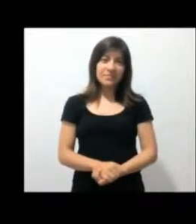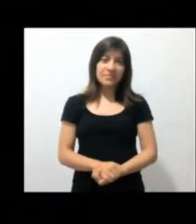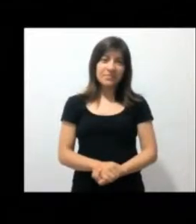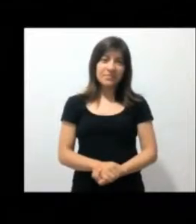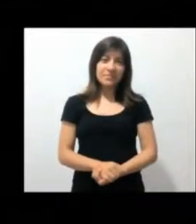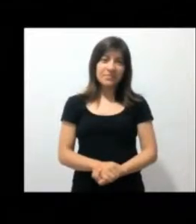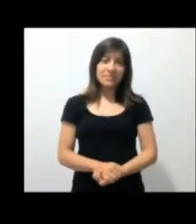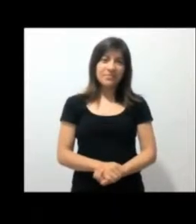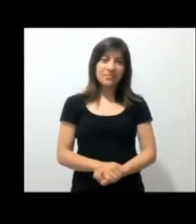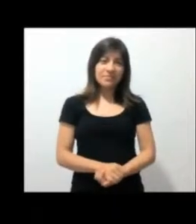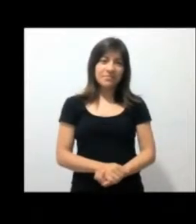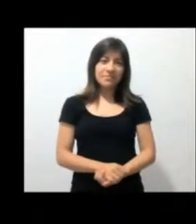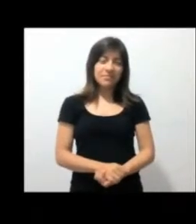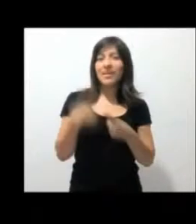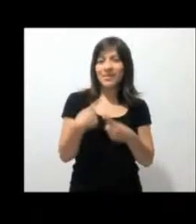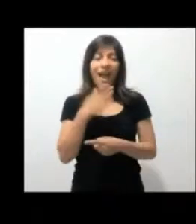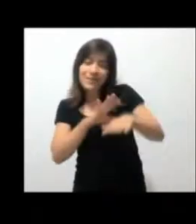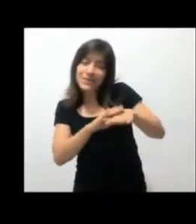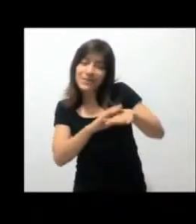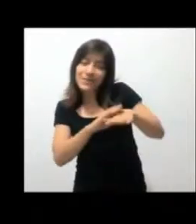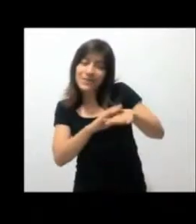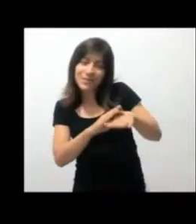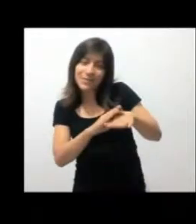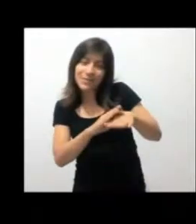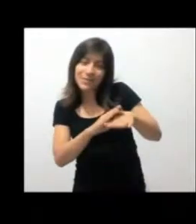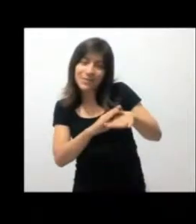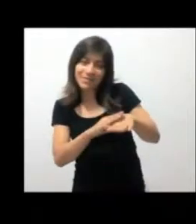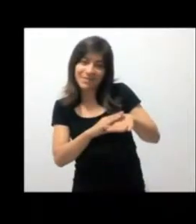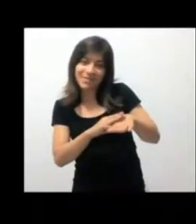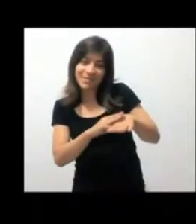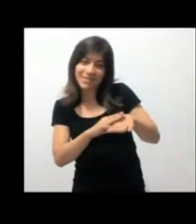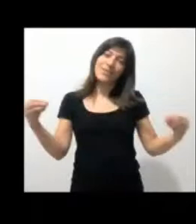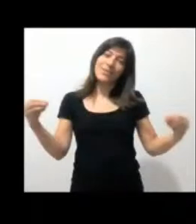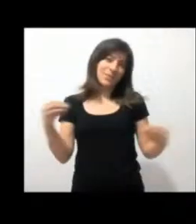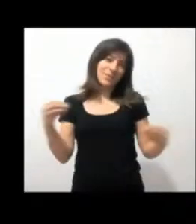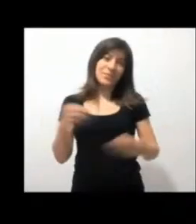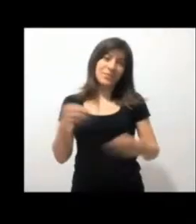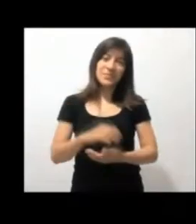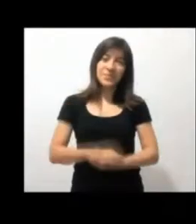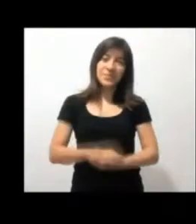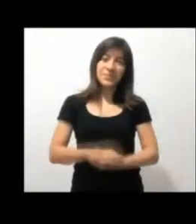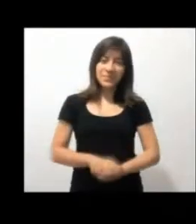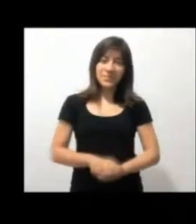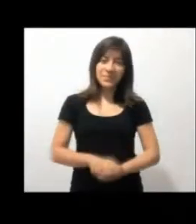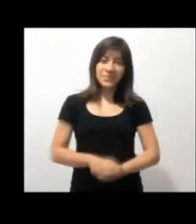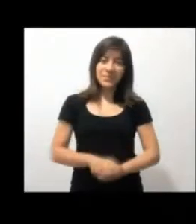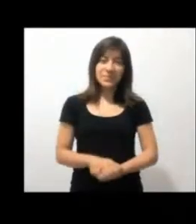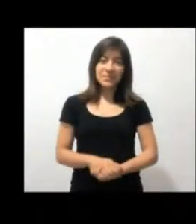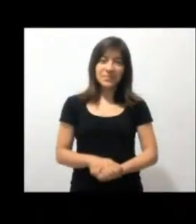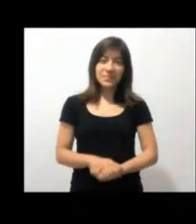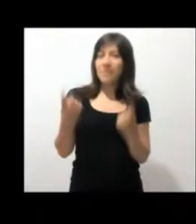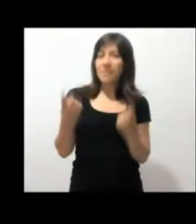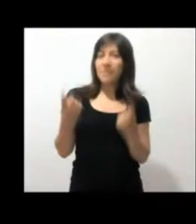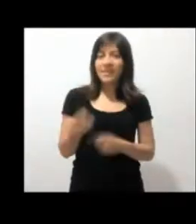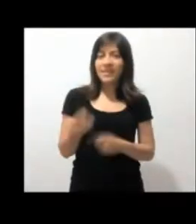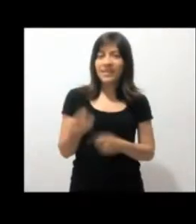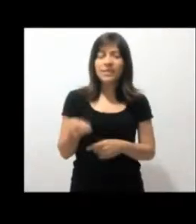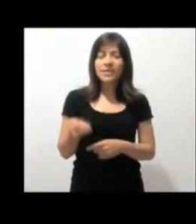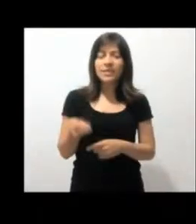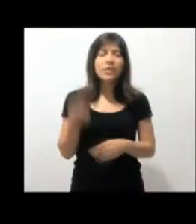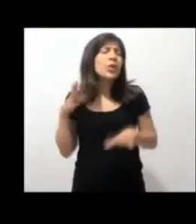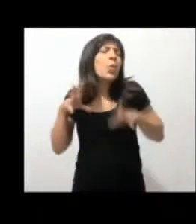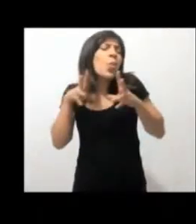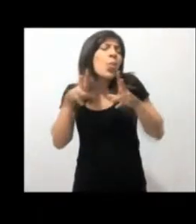Porque a minha condição não é reversível. Mas a condição de todo